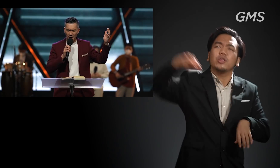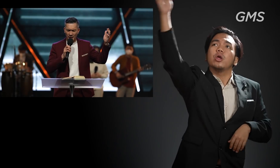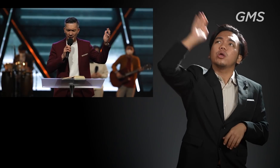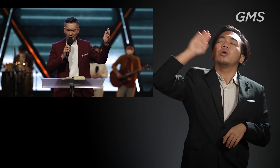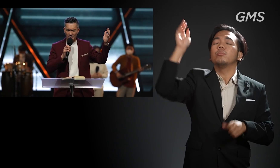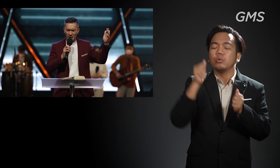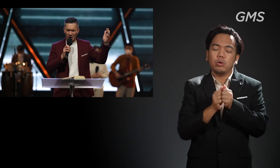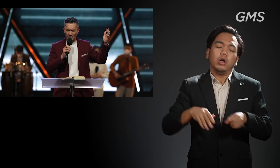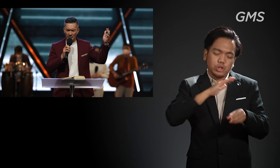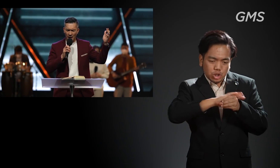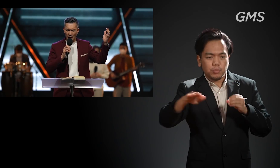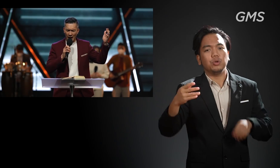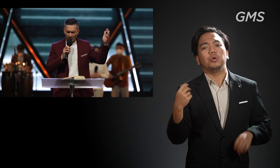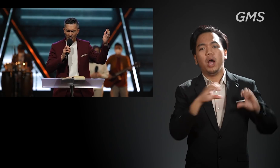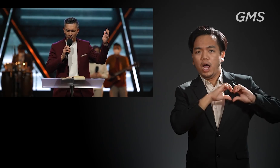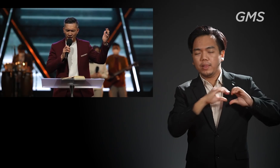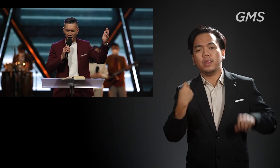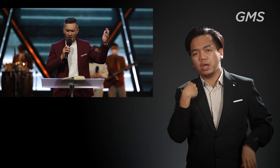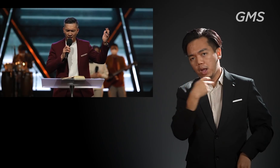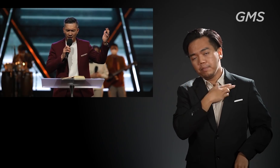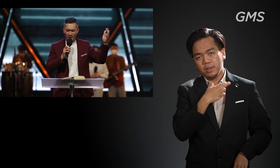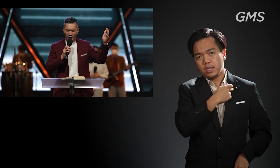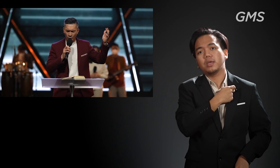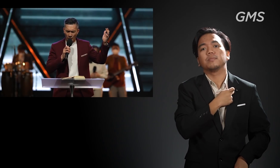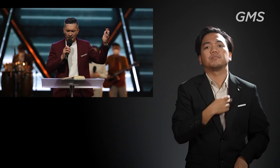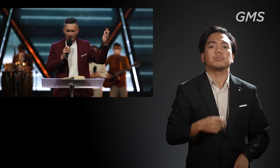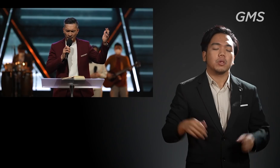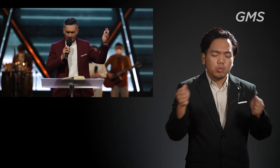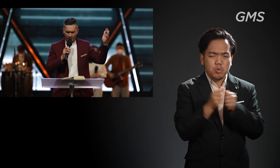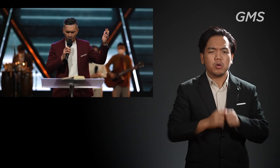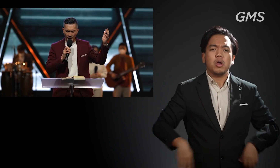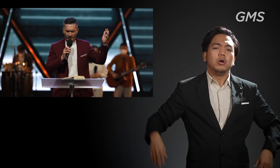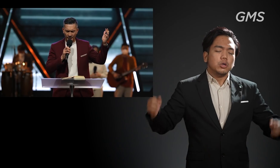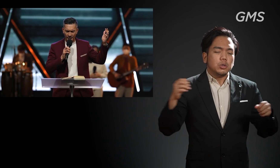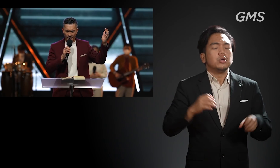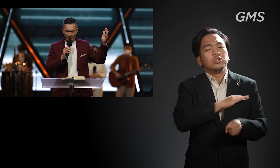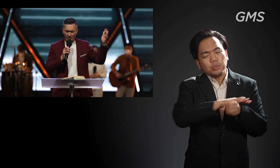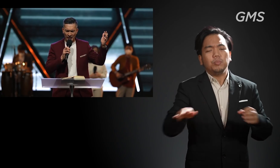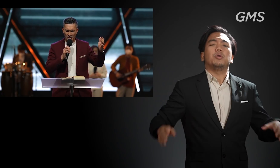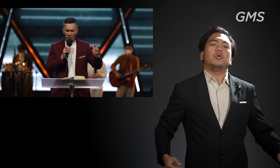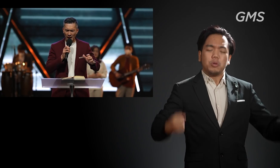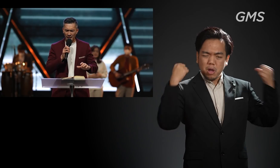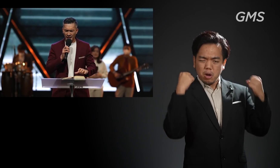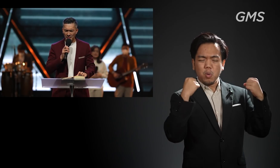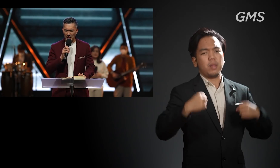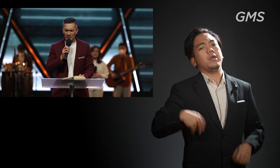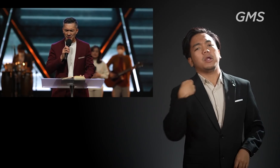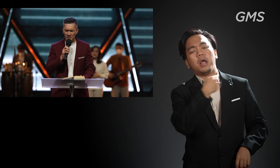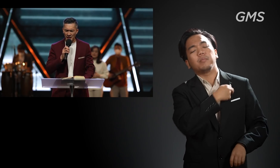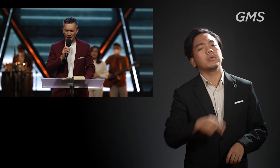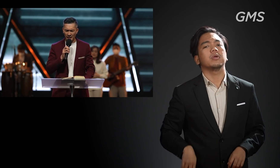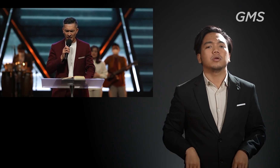kami, dengan segenap akal budi, kekuatan dan kehidupan. Terima kasih Tuhan,